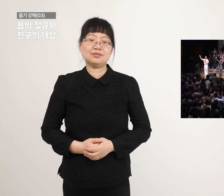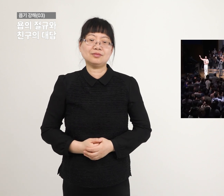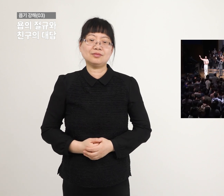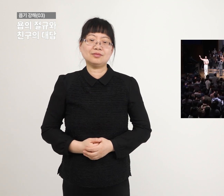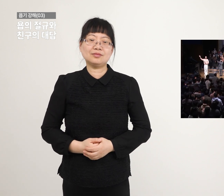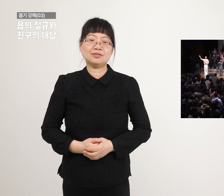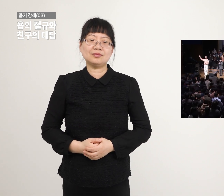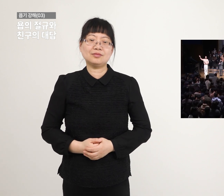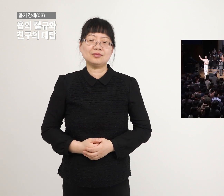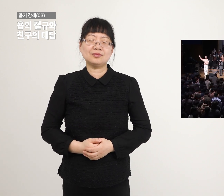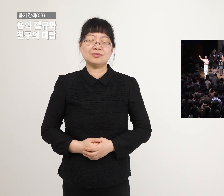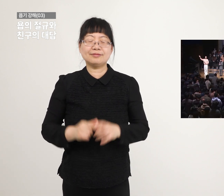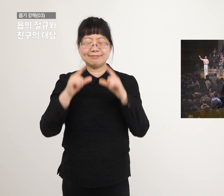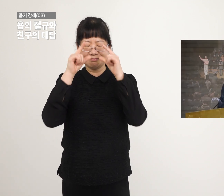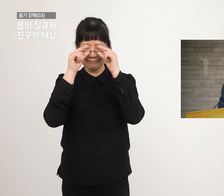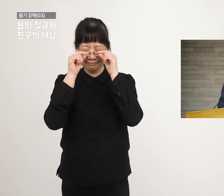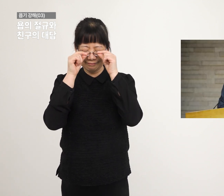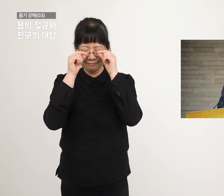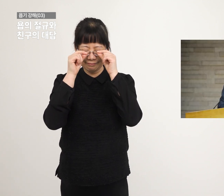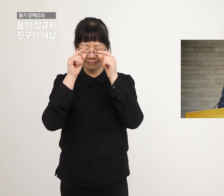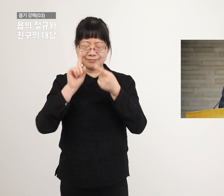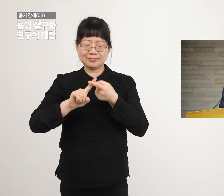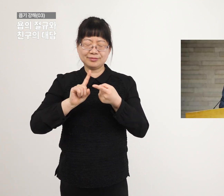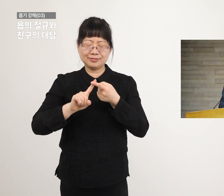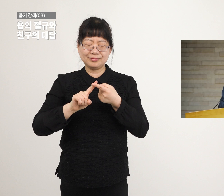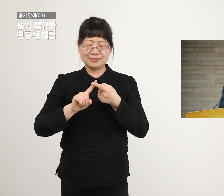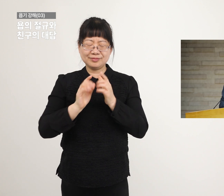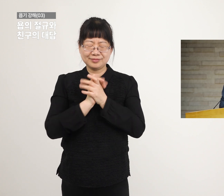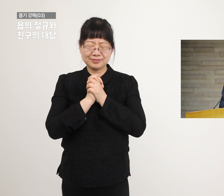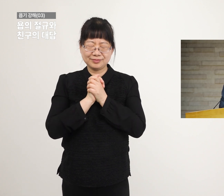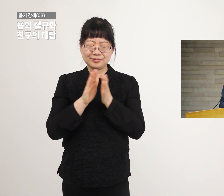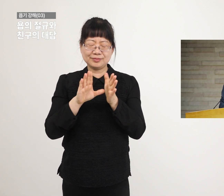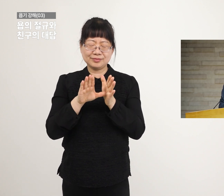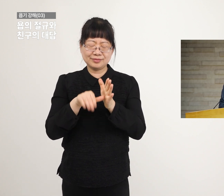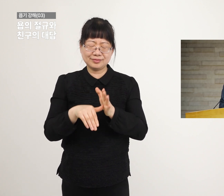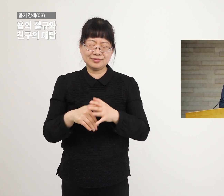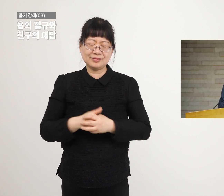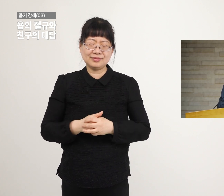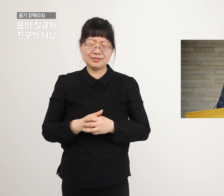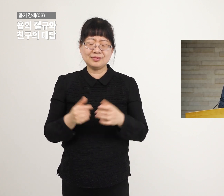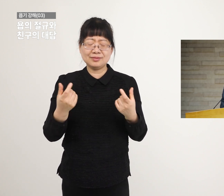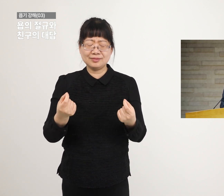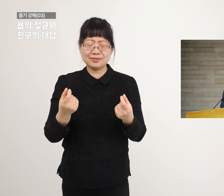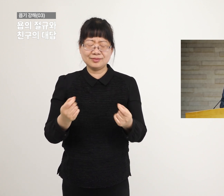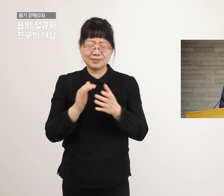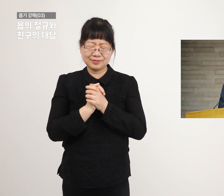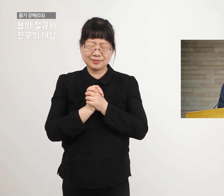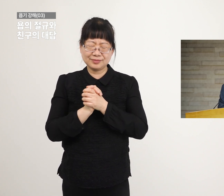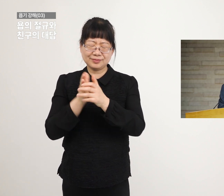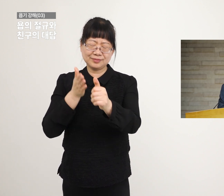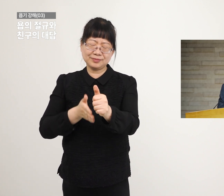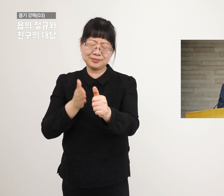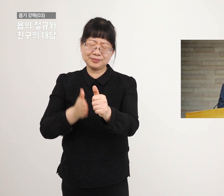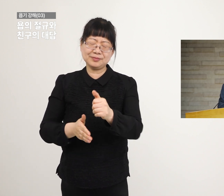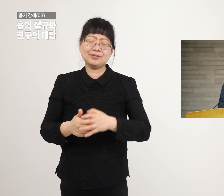우리 고요히 눈을 감은 채로 서서 기도할 때 이렇게 기도합시다.